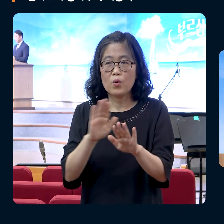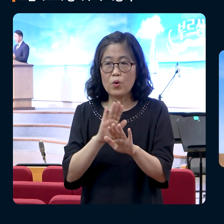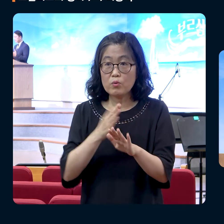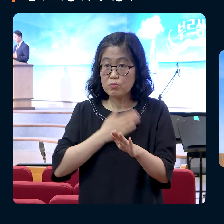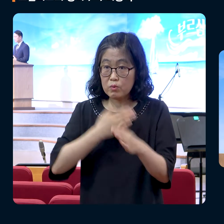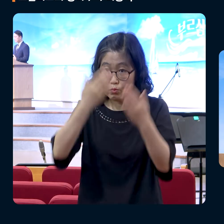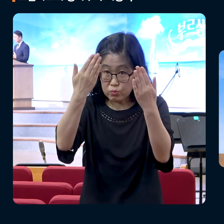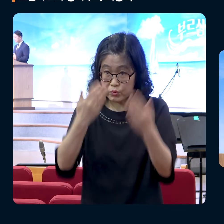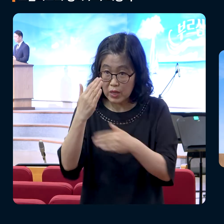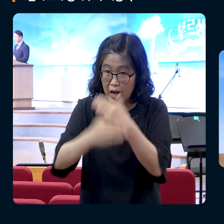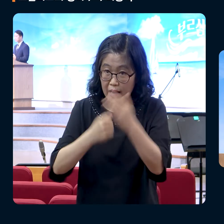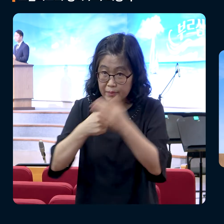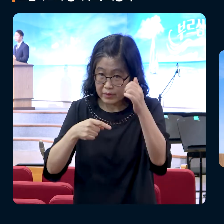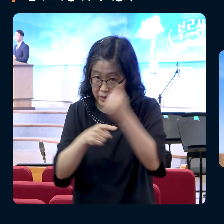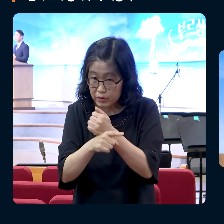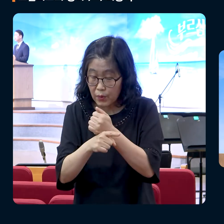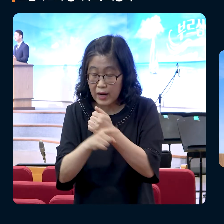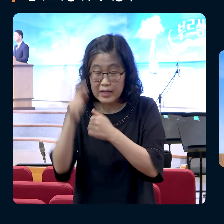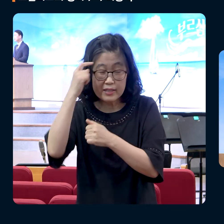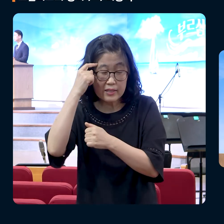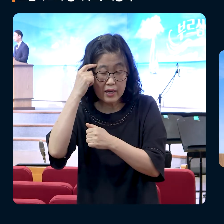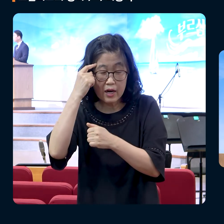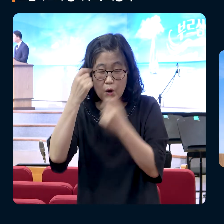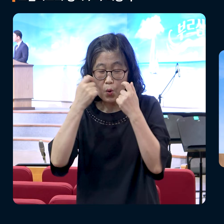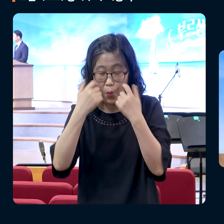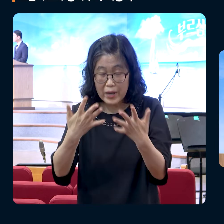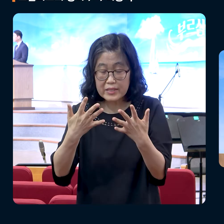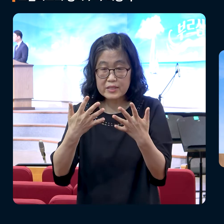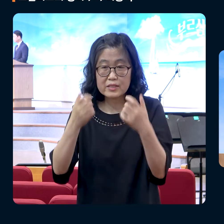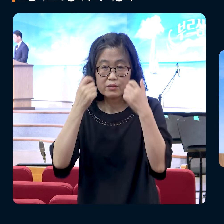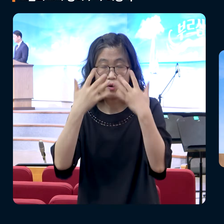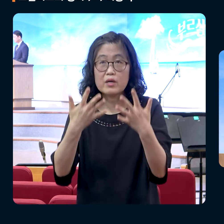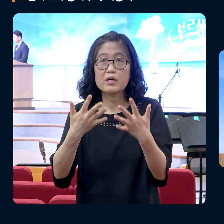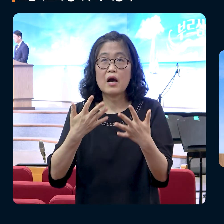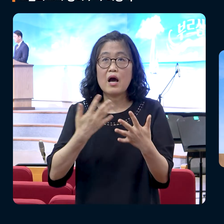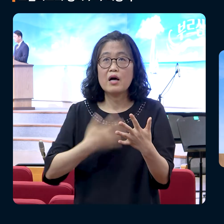주신 하나님의 뜻과 생각을 정확하게 알 수 없더라고요.